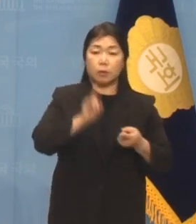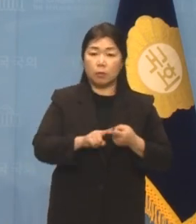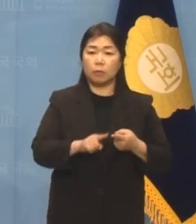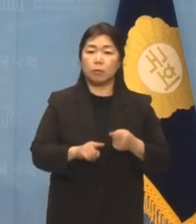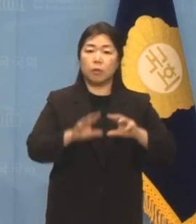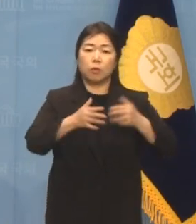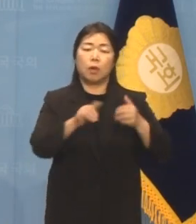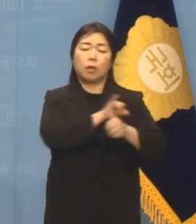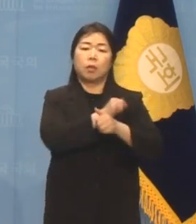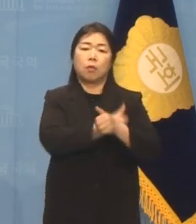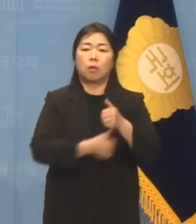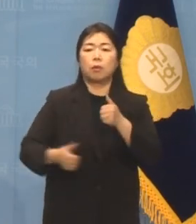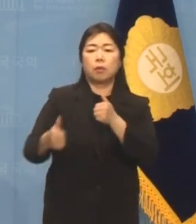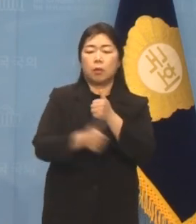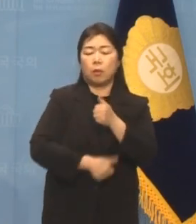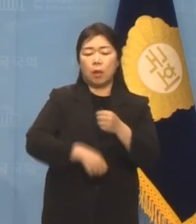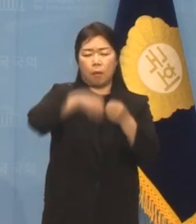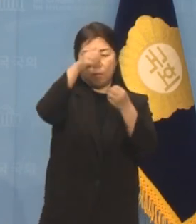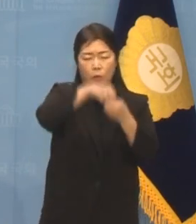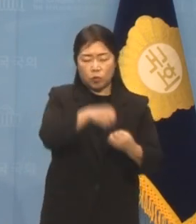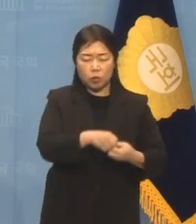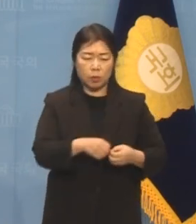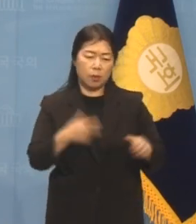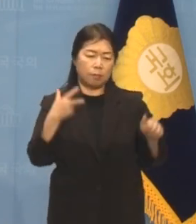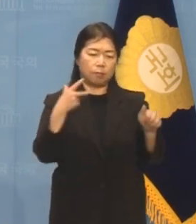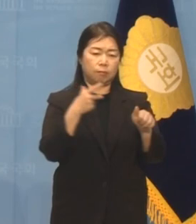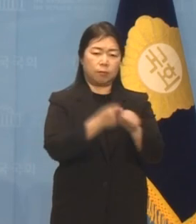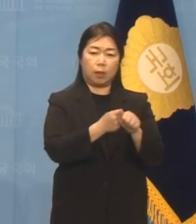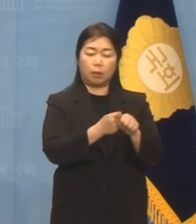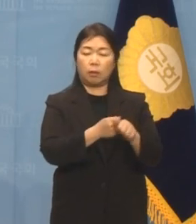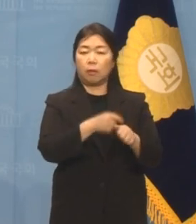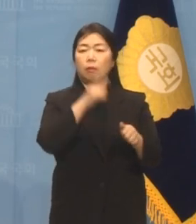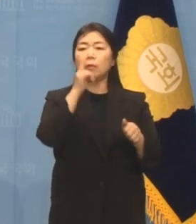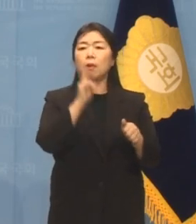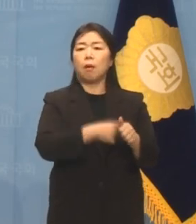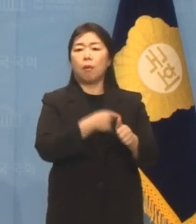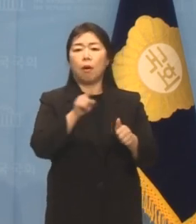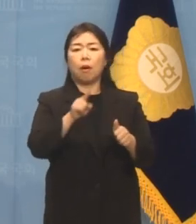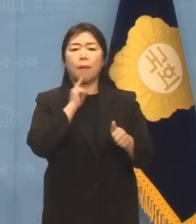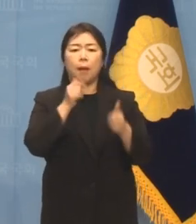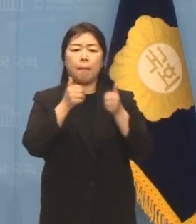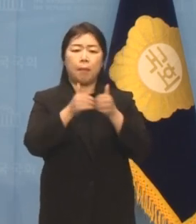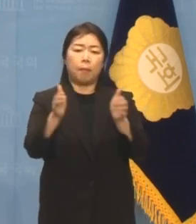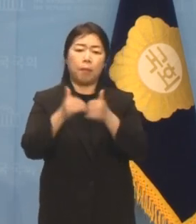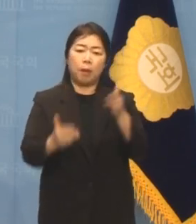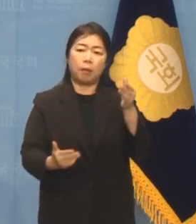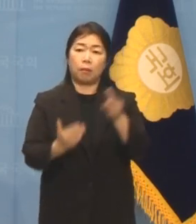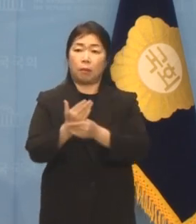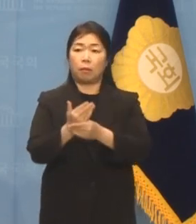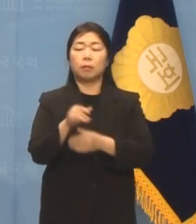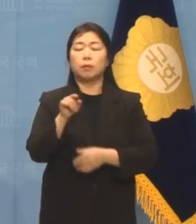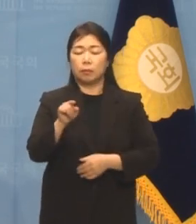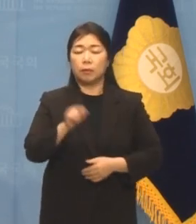국가 인권 일을 보수 본색 물드린 결과가 이런 망언 대잔치인